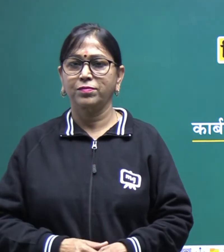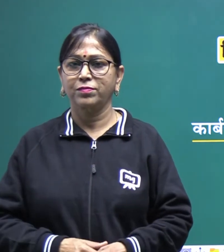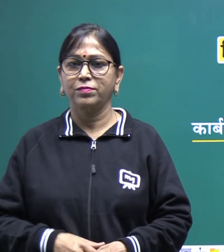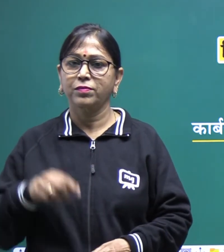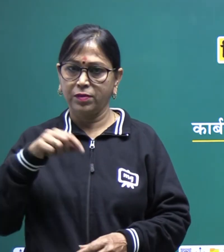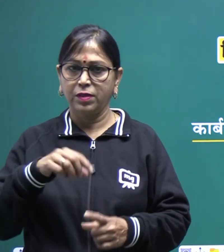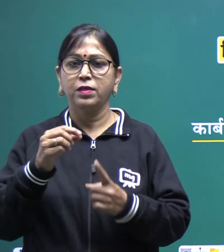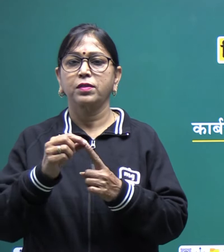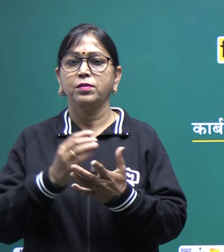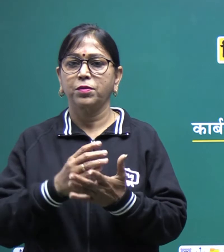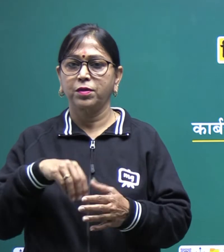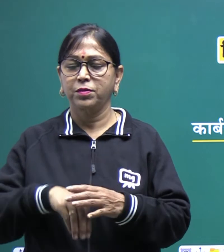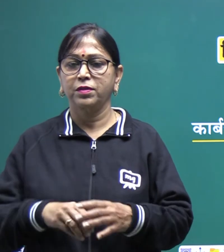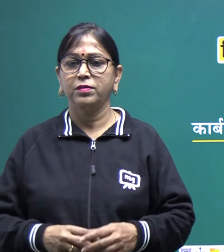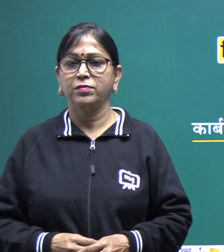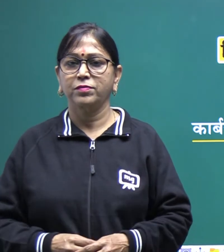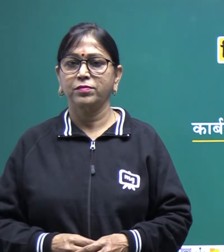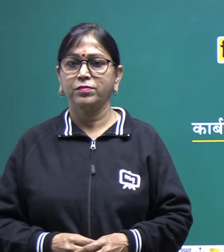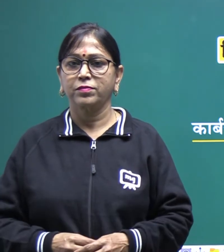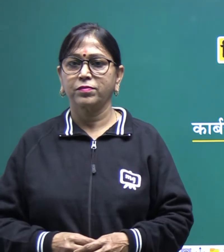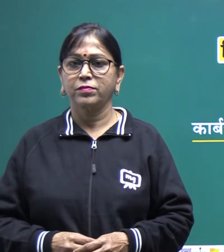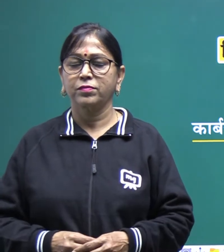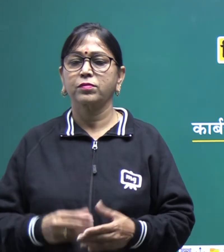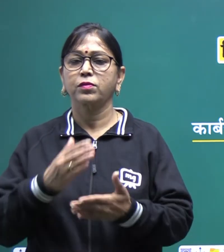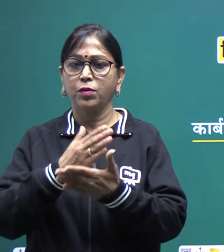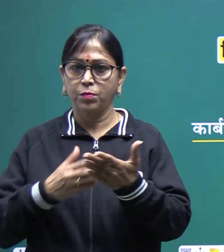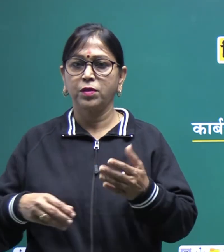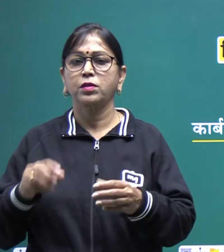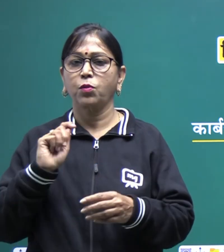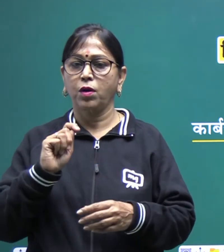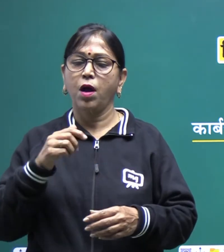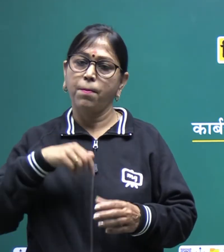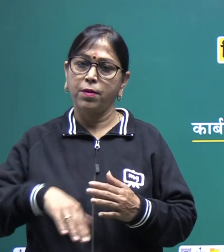इस भाग में शेष अभ्यास कार्य करेंगे।